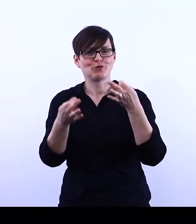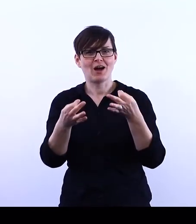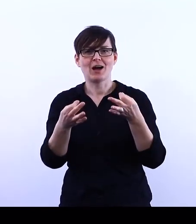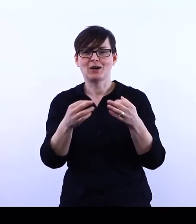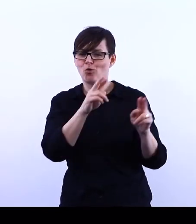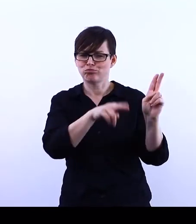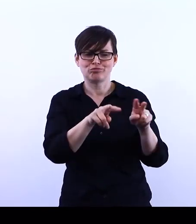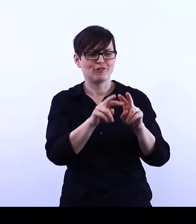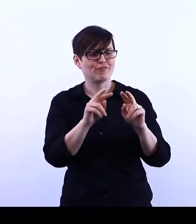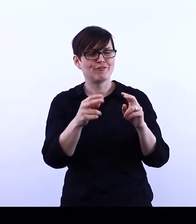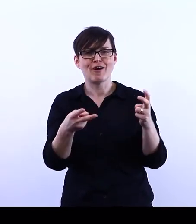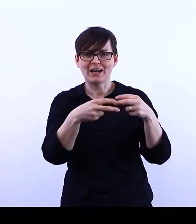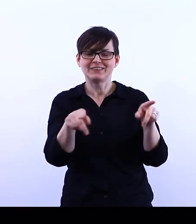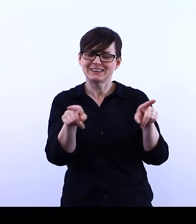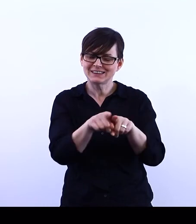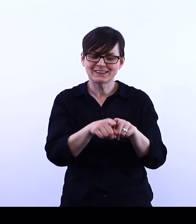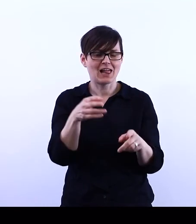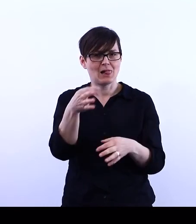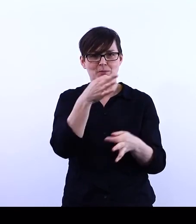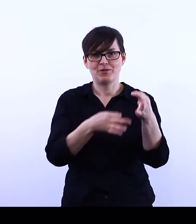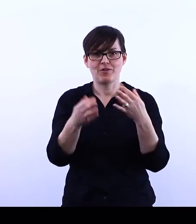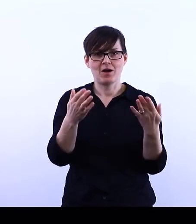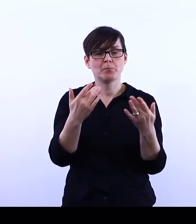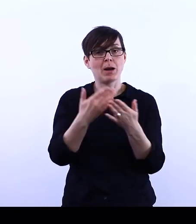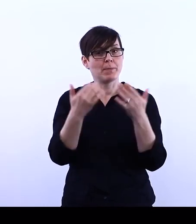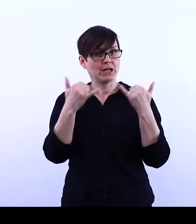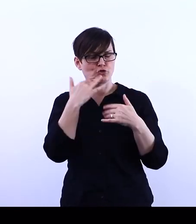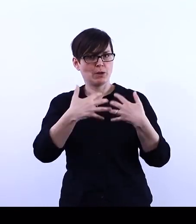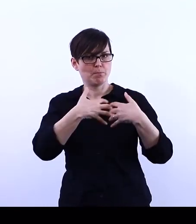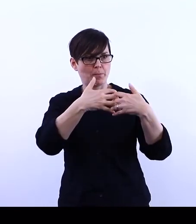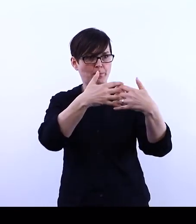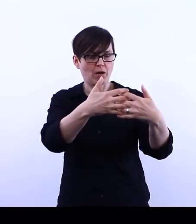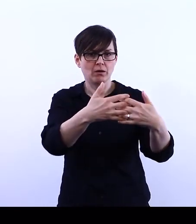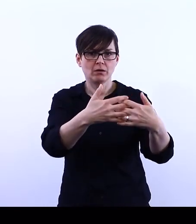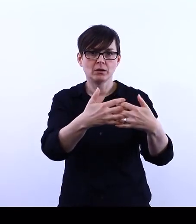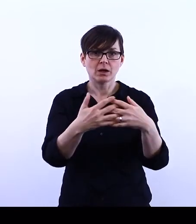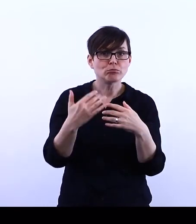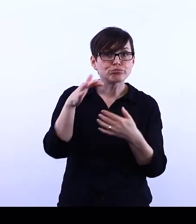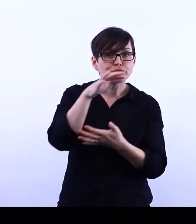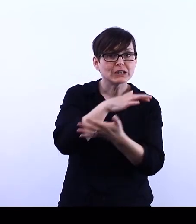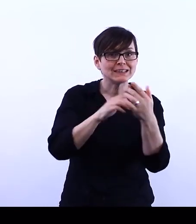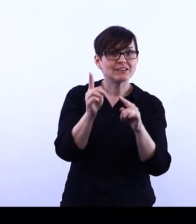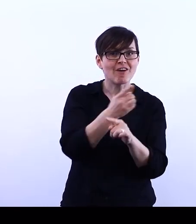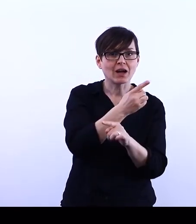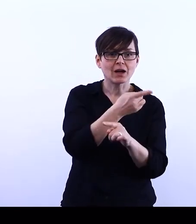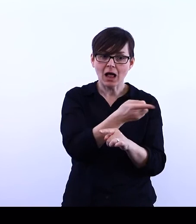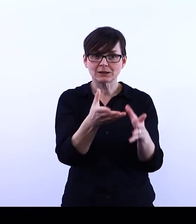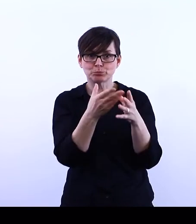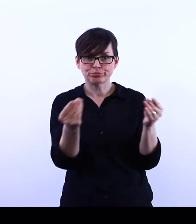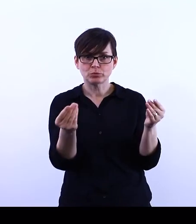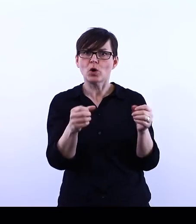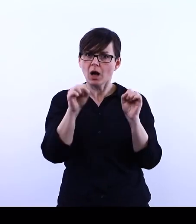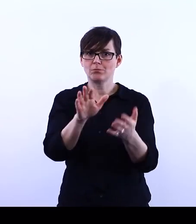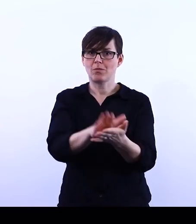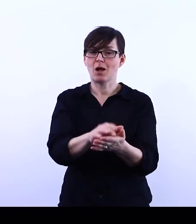diskutiert wird, die Frage, was auch bleiben kann und was sich auch langfristig etabliert. Natürlich, wie du sagst, jeder in